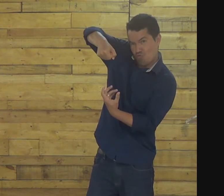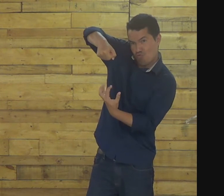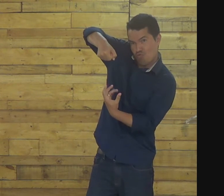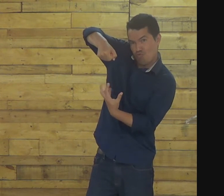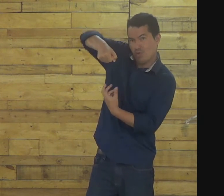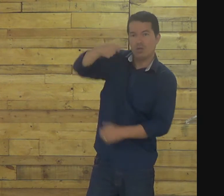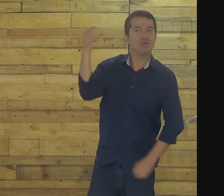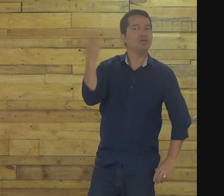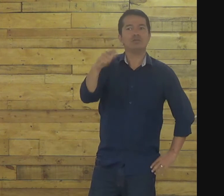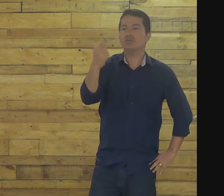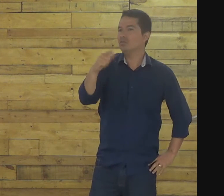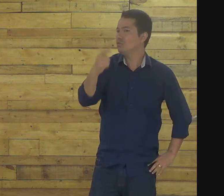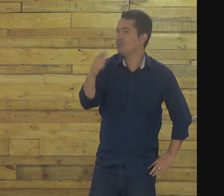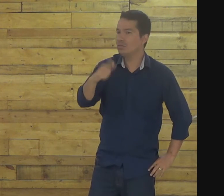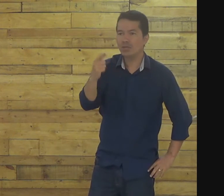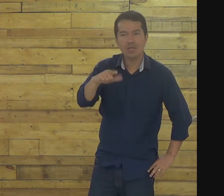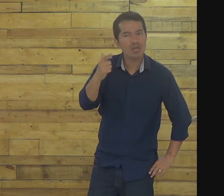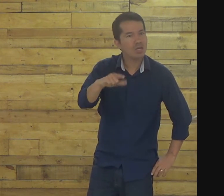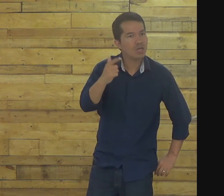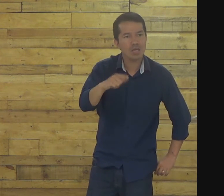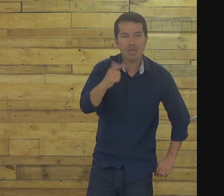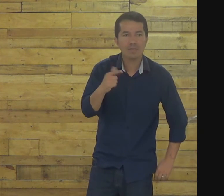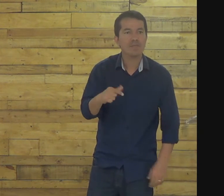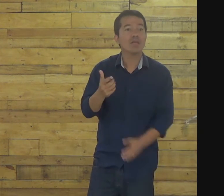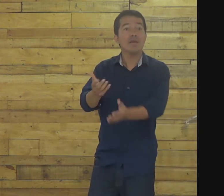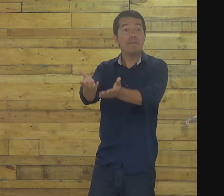Sabe, não tinha nem lampião ainda. Não tinha.